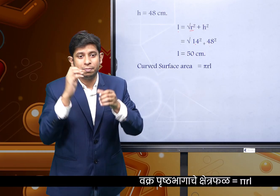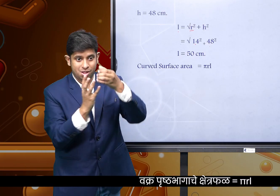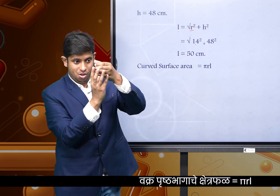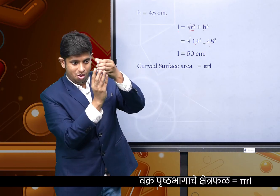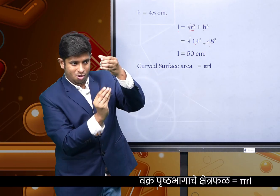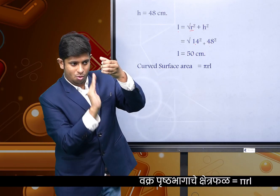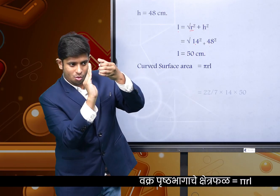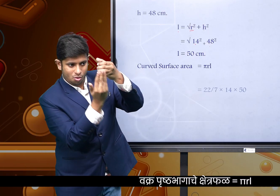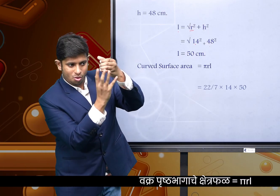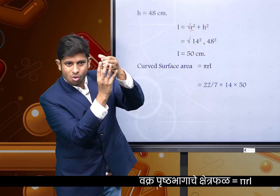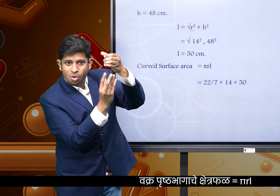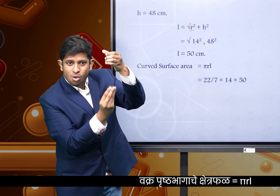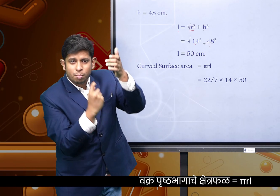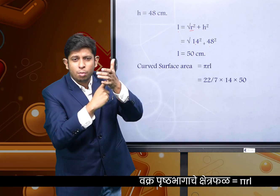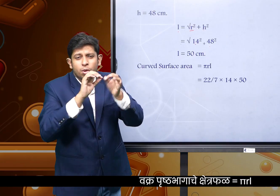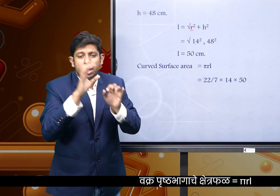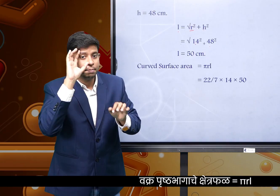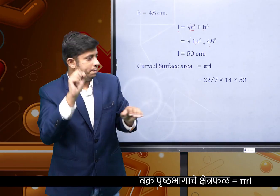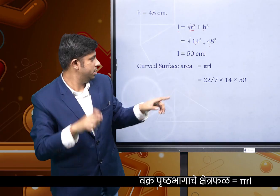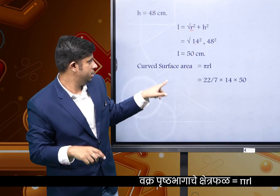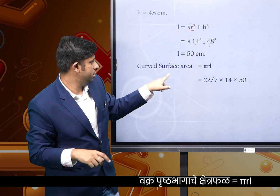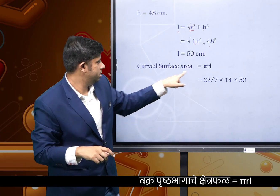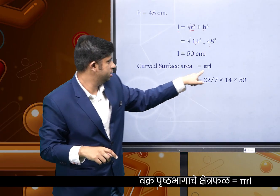वक्र पृष्ठभागाचे क्षेत्रफळ πrl